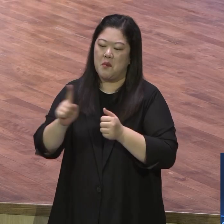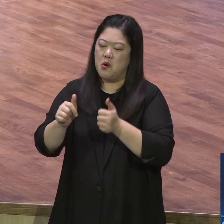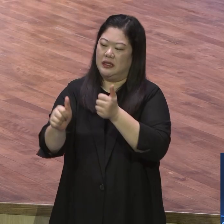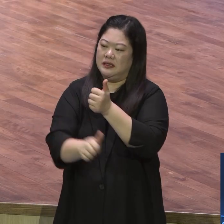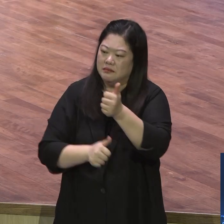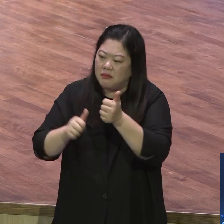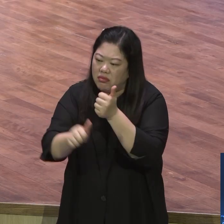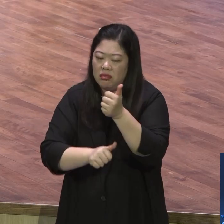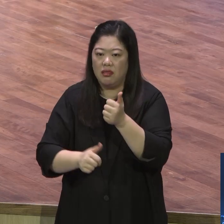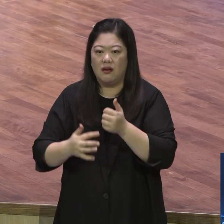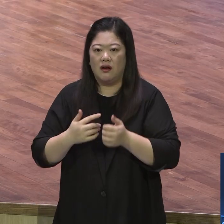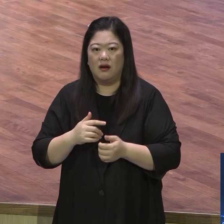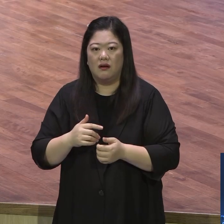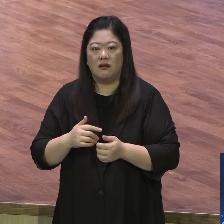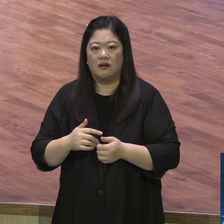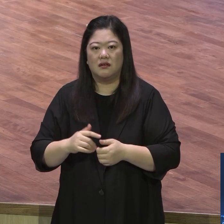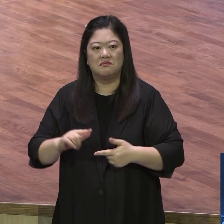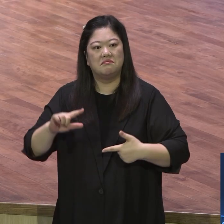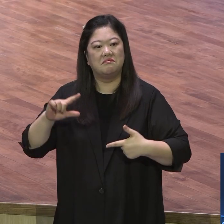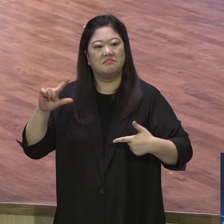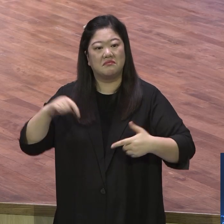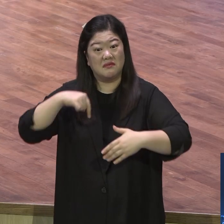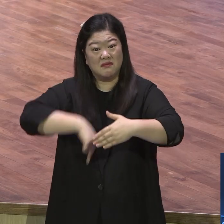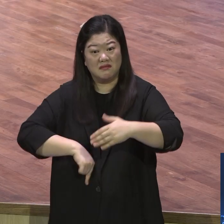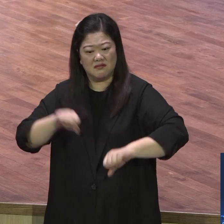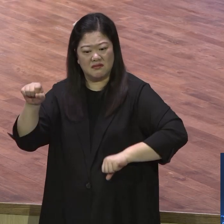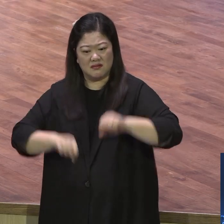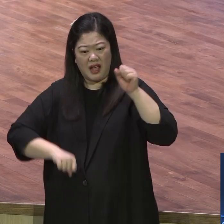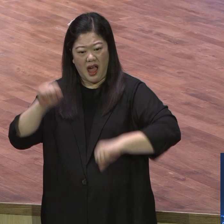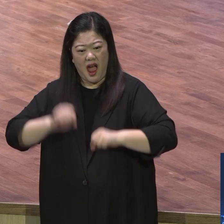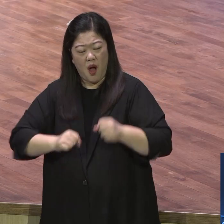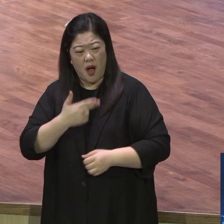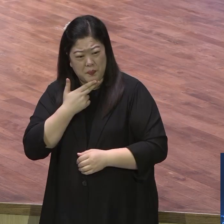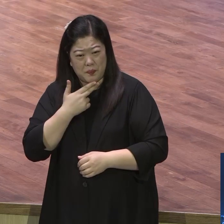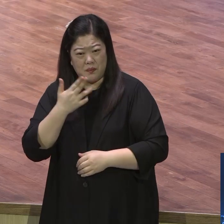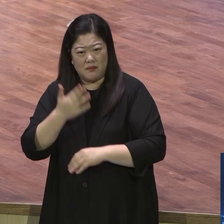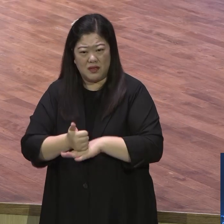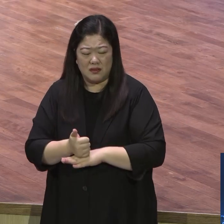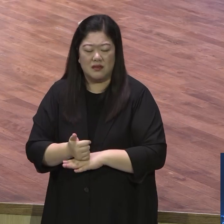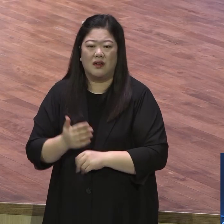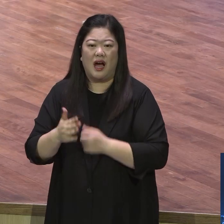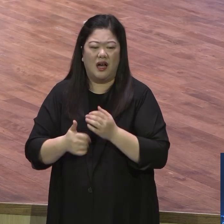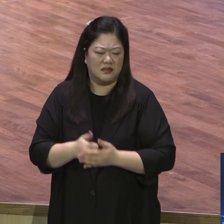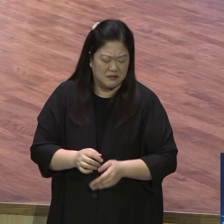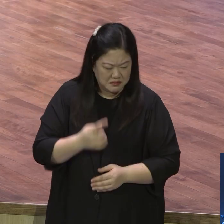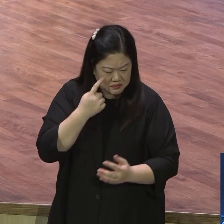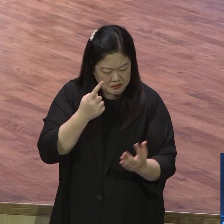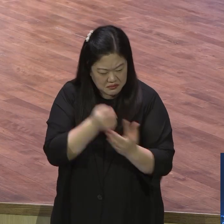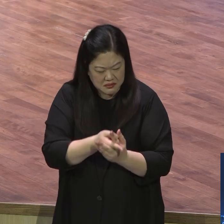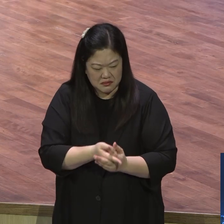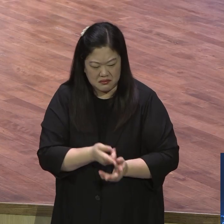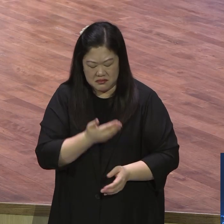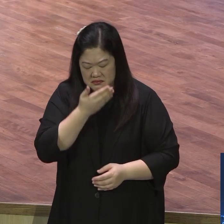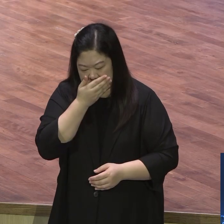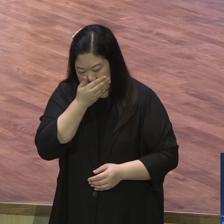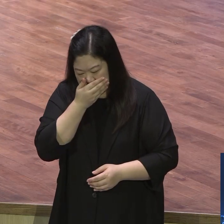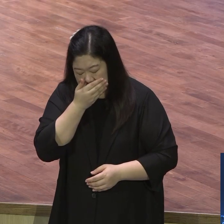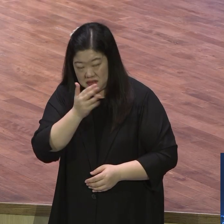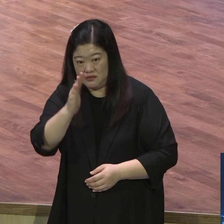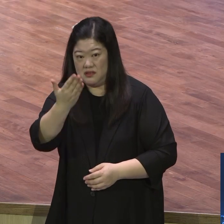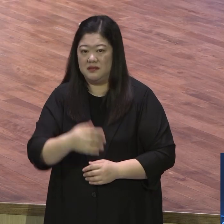가짜예요 그렇게 살면 안 돼요 하나님 다 보고 계신다고 그래서 내년에는